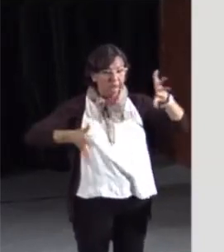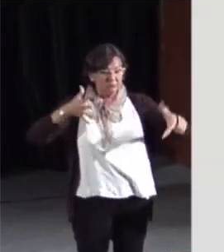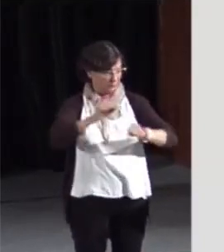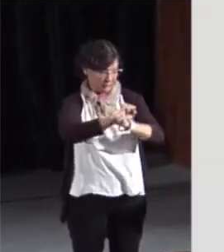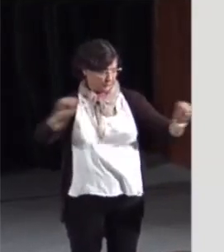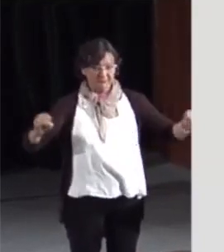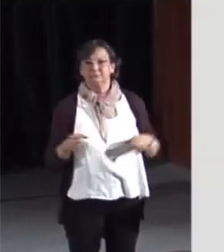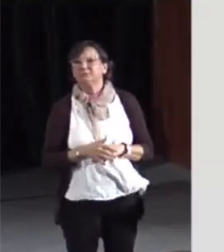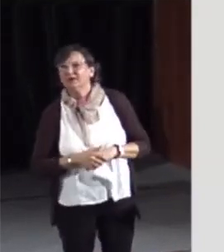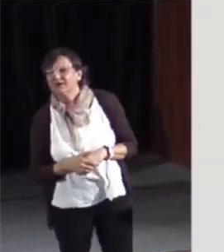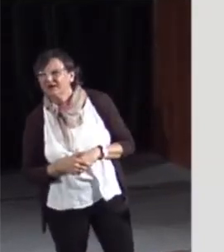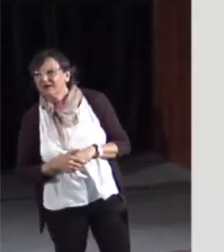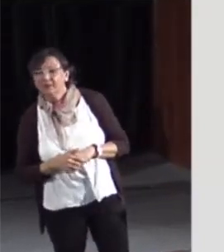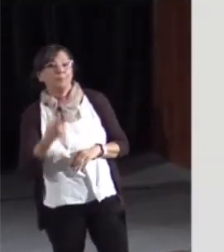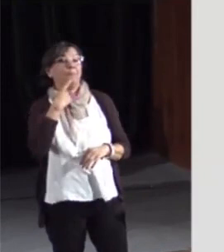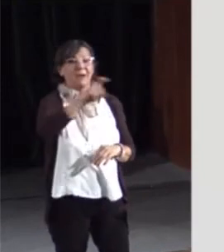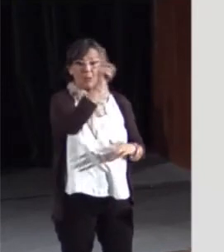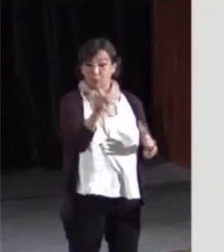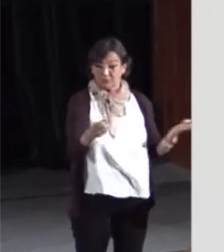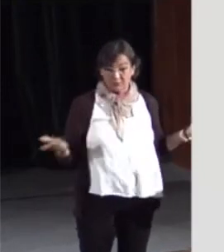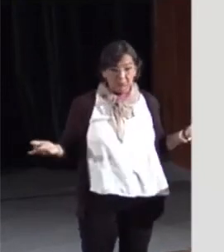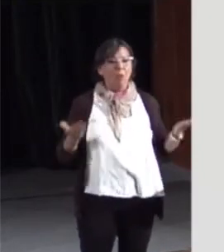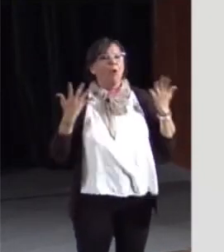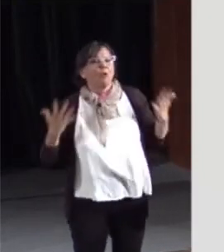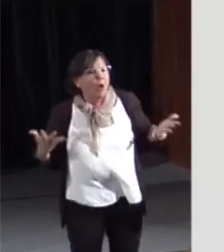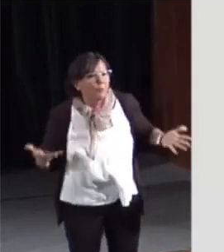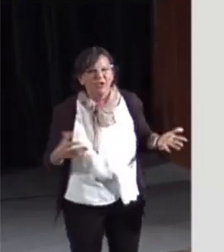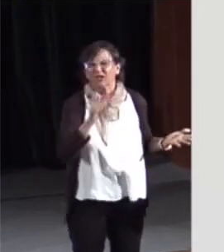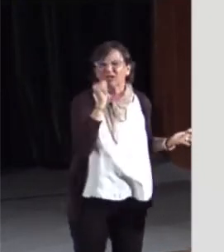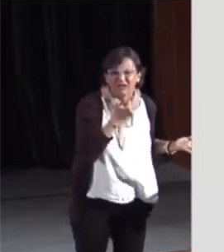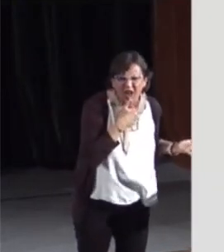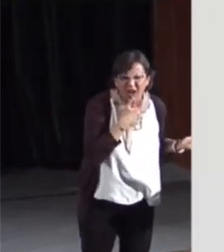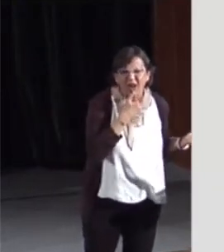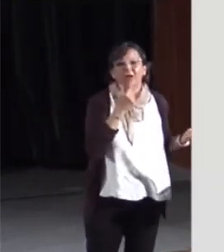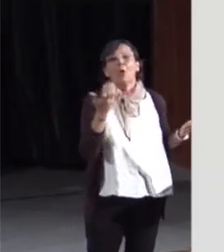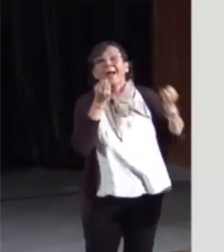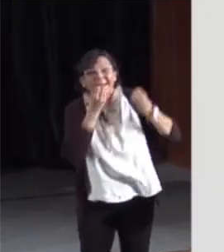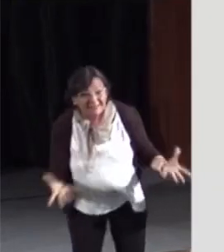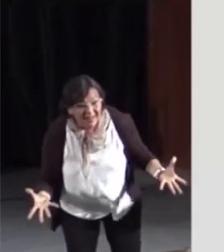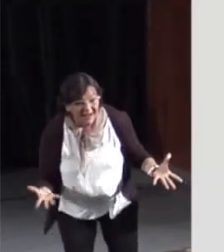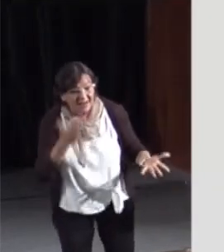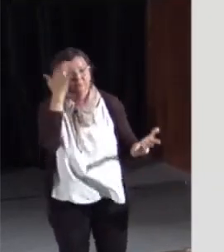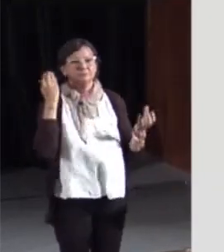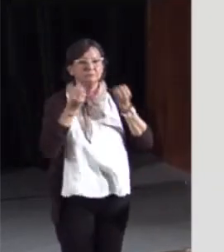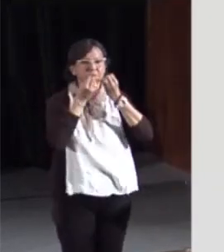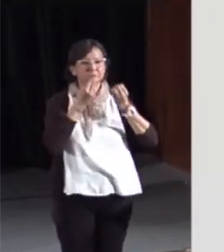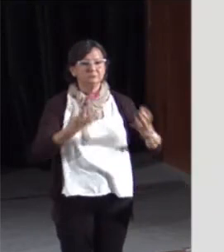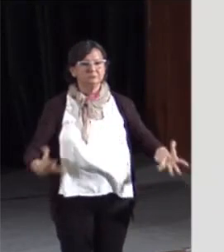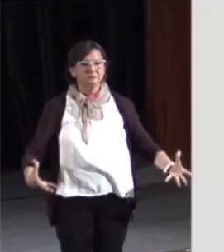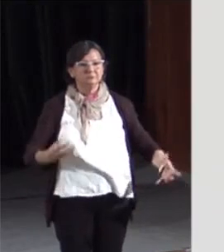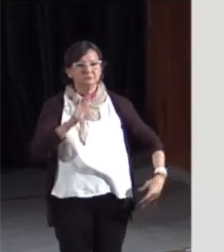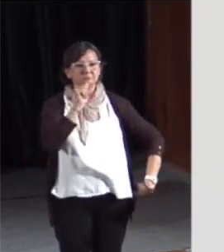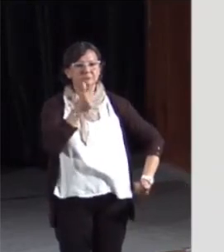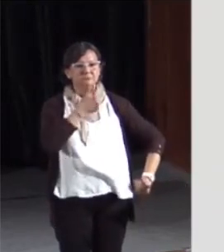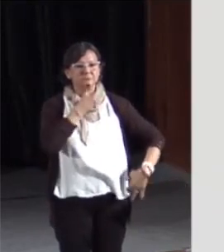la prosodia. Tenemos que expresar entonación a través de nuestra expresión facial. Y con la interrogativa pasa lo mismo.